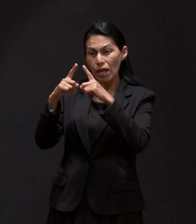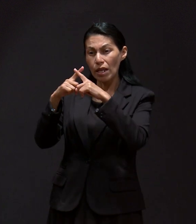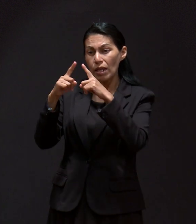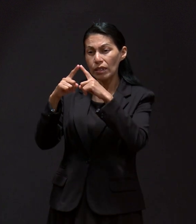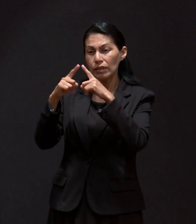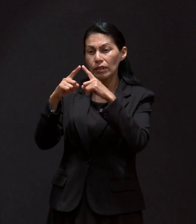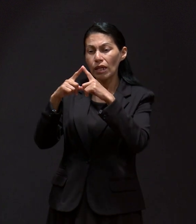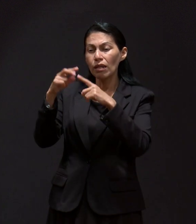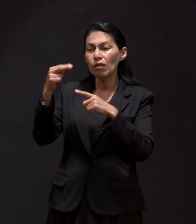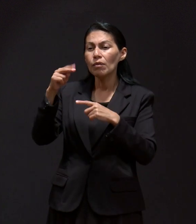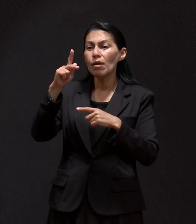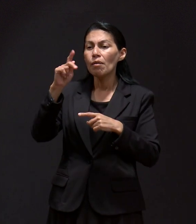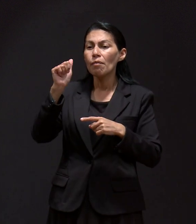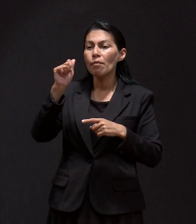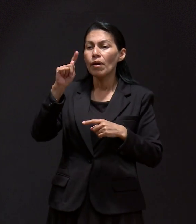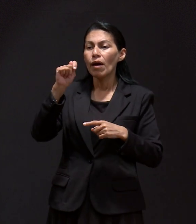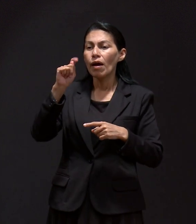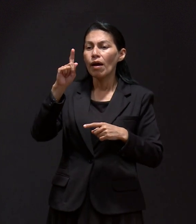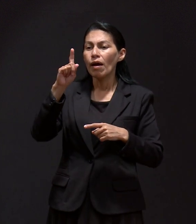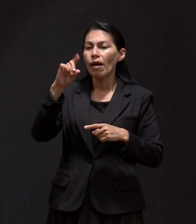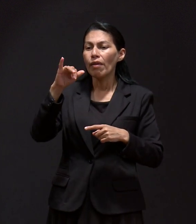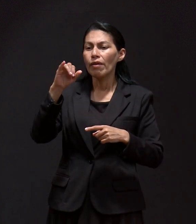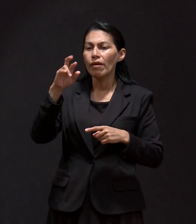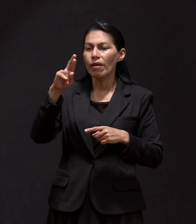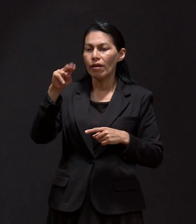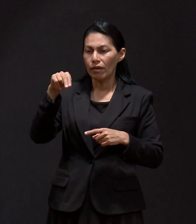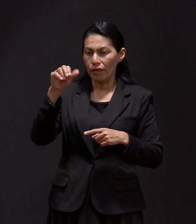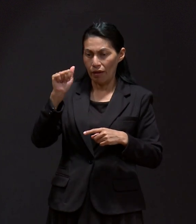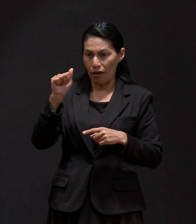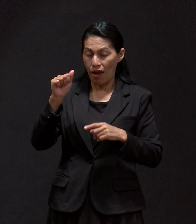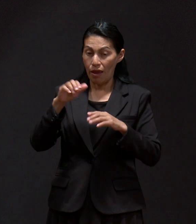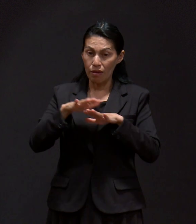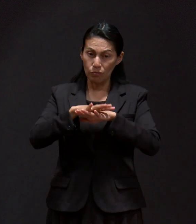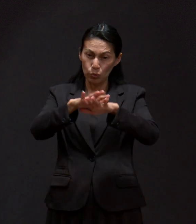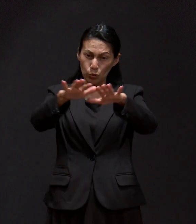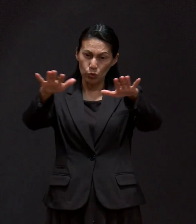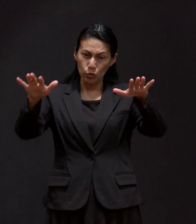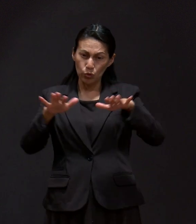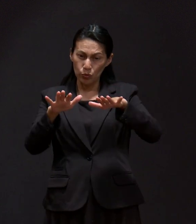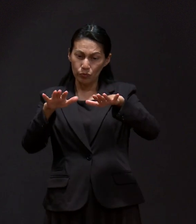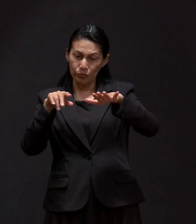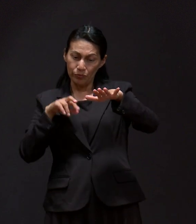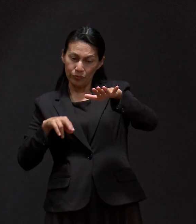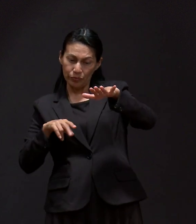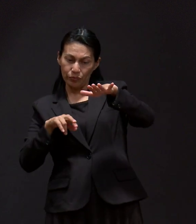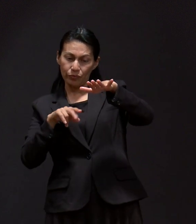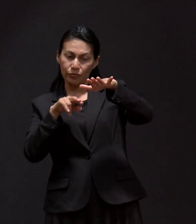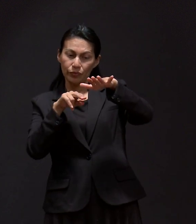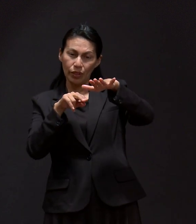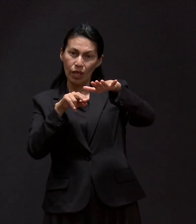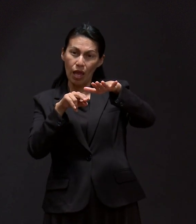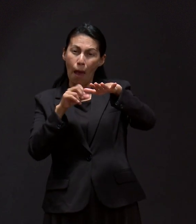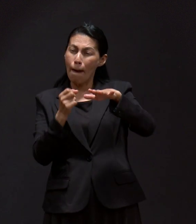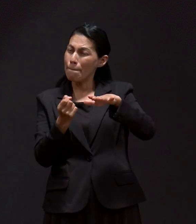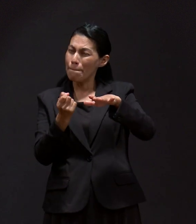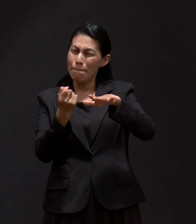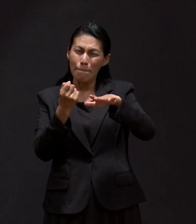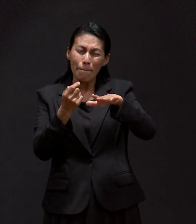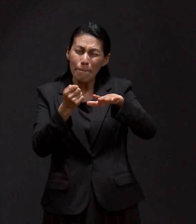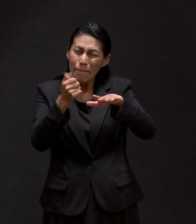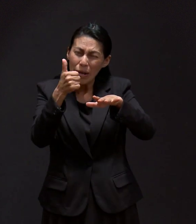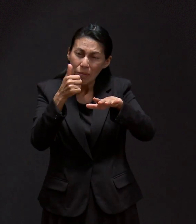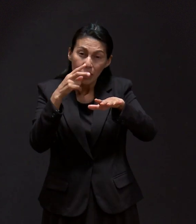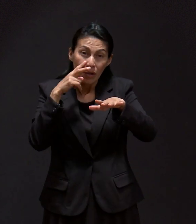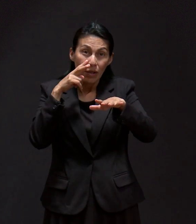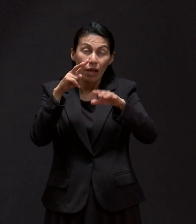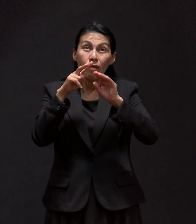quienes conocen allí saben que hay que subir la escalera para subir al atrio principal y lo primero que se ve cuando uno